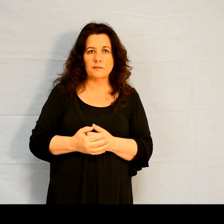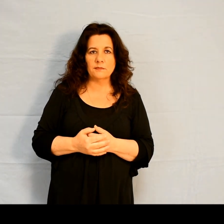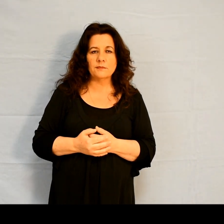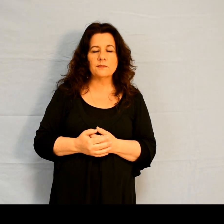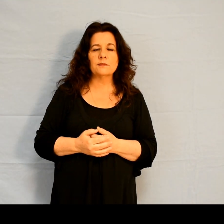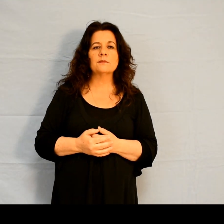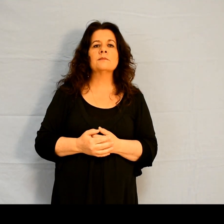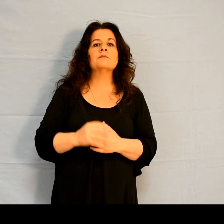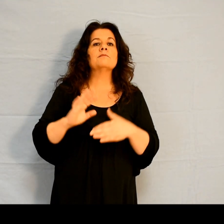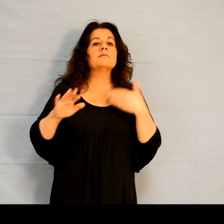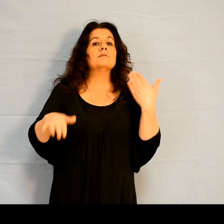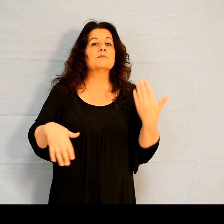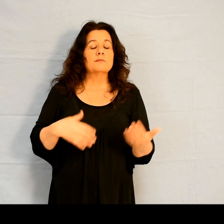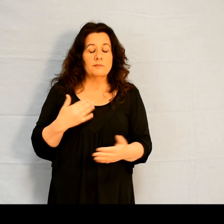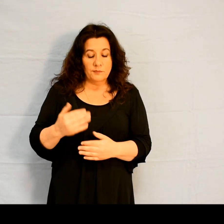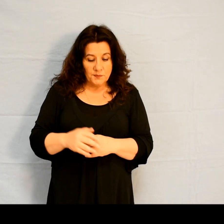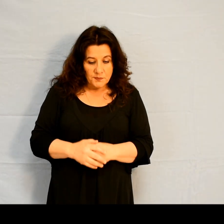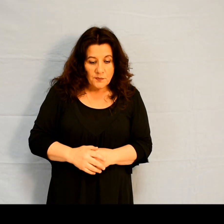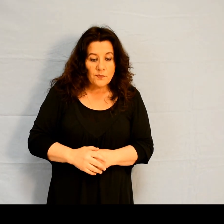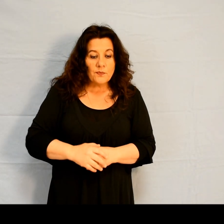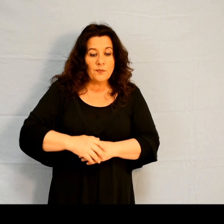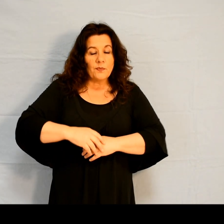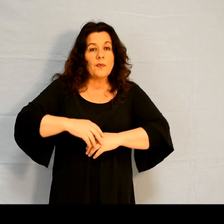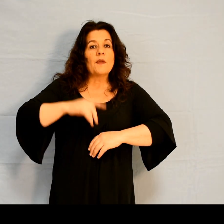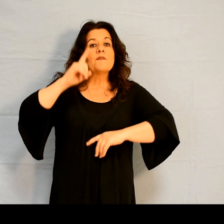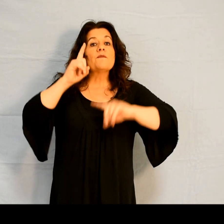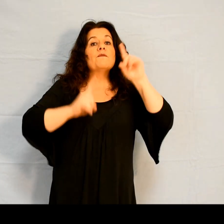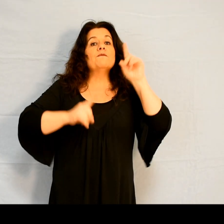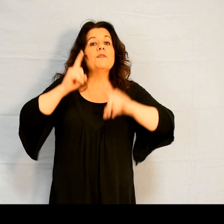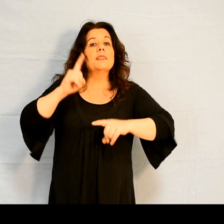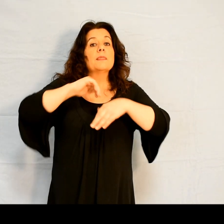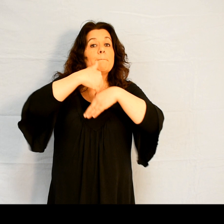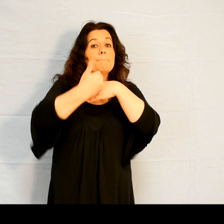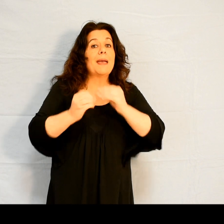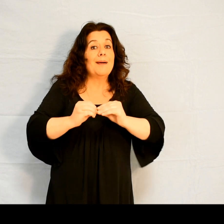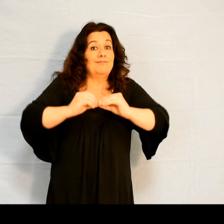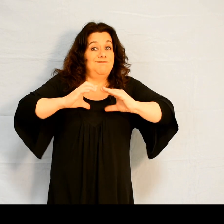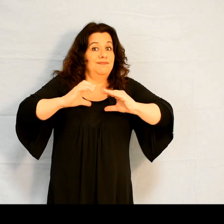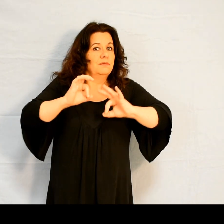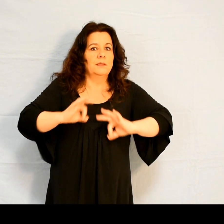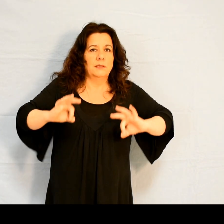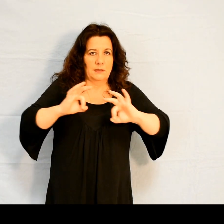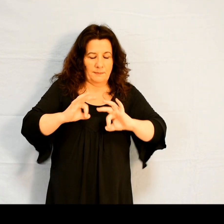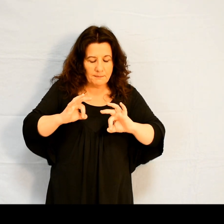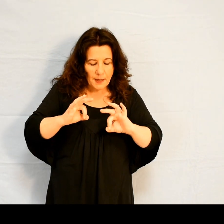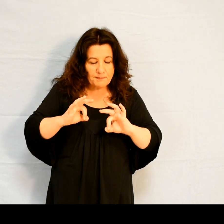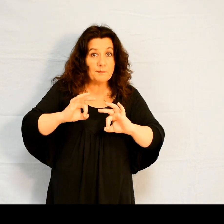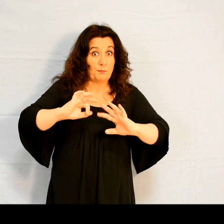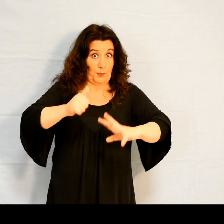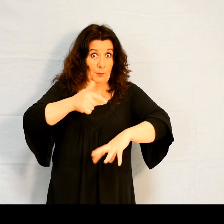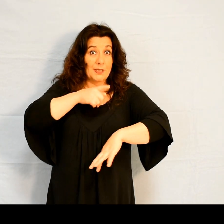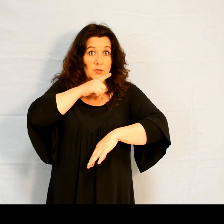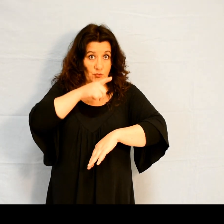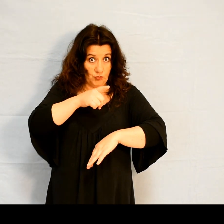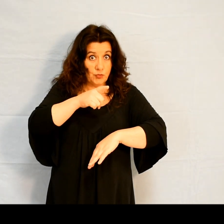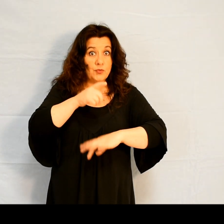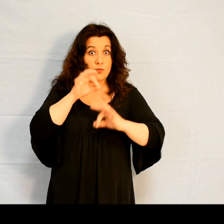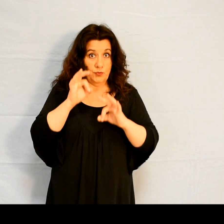Le premier jour de la fête des pains sans levain, les disciples s'approchèrent et dirent à